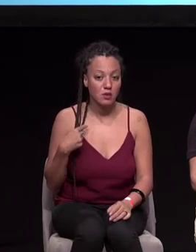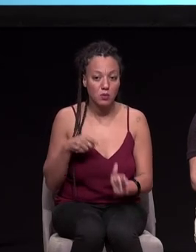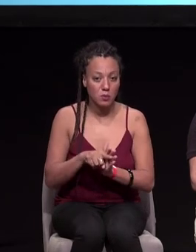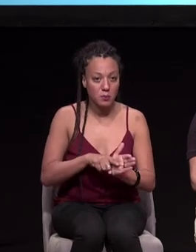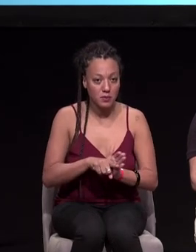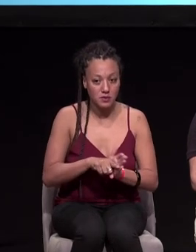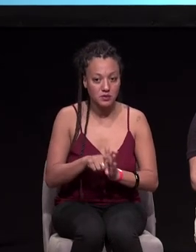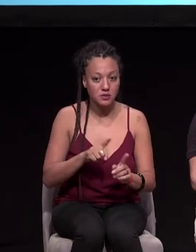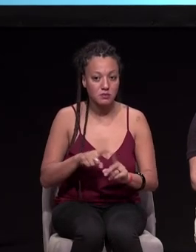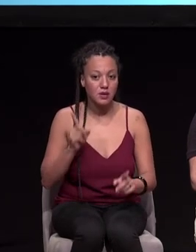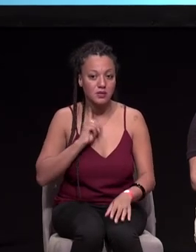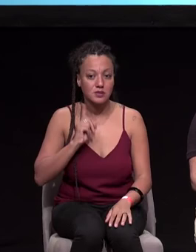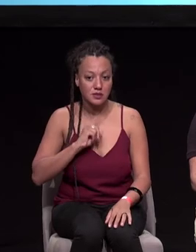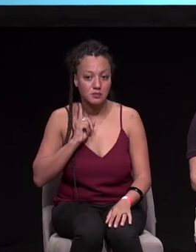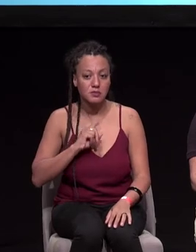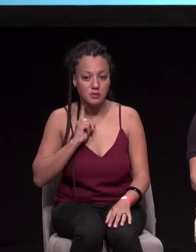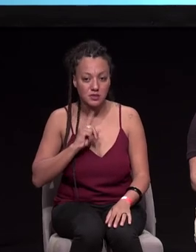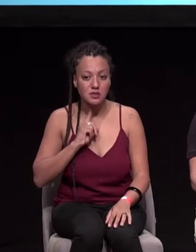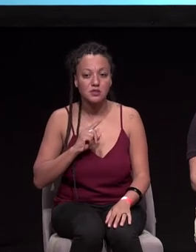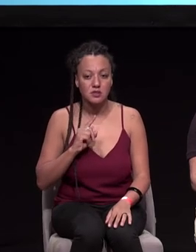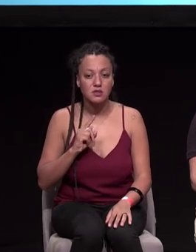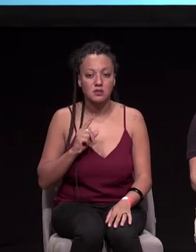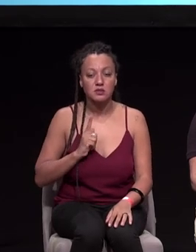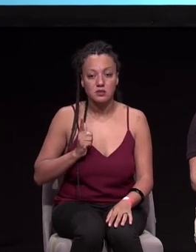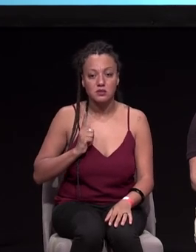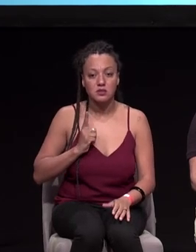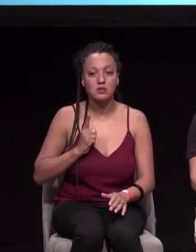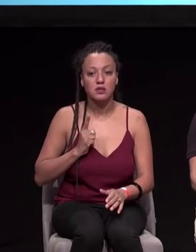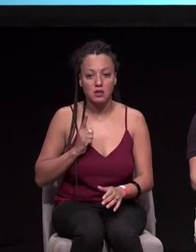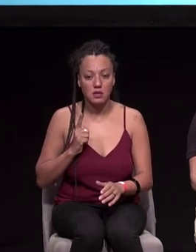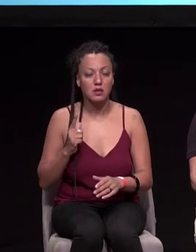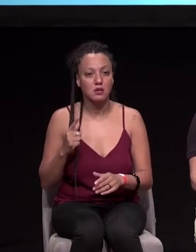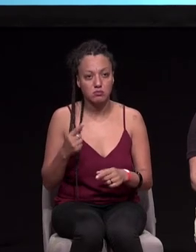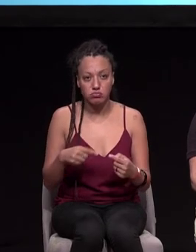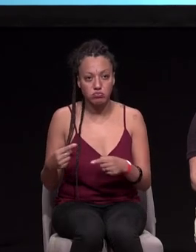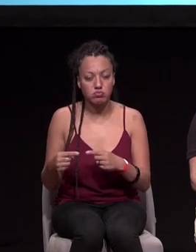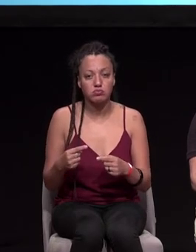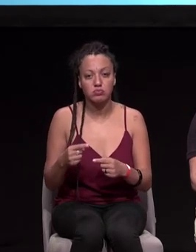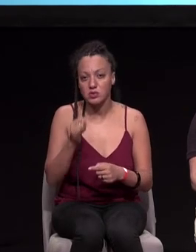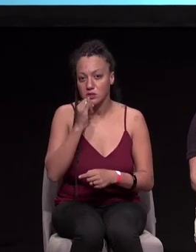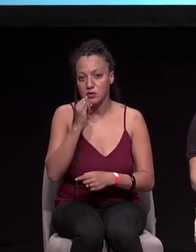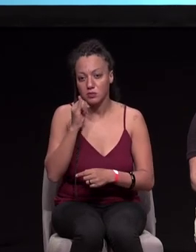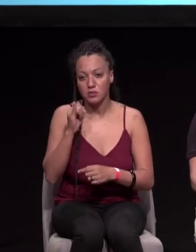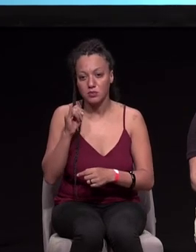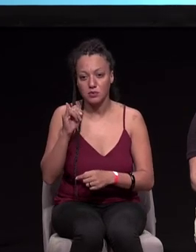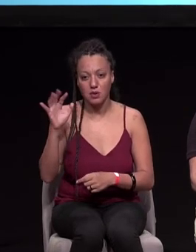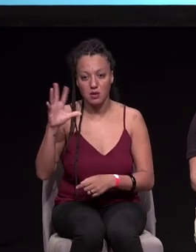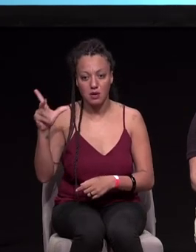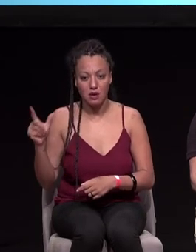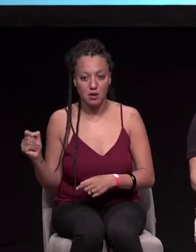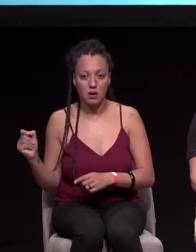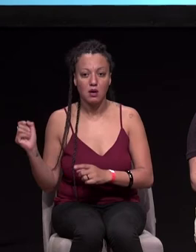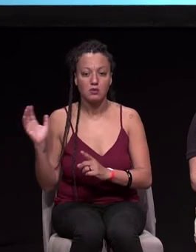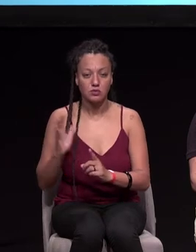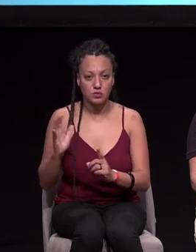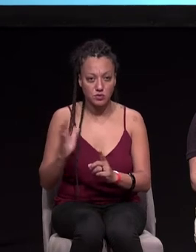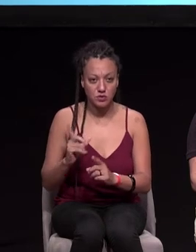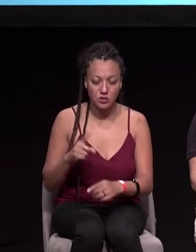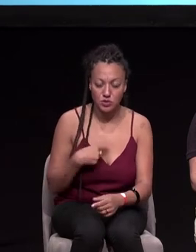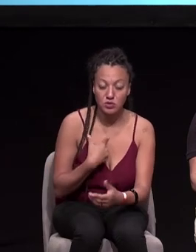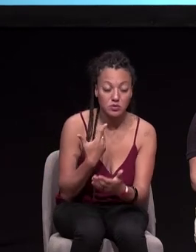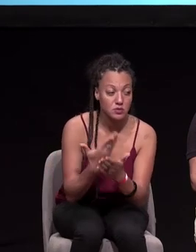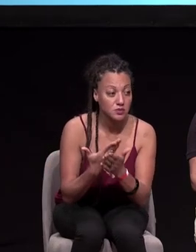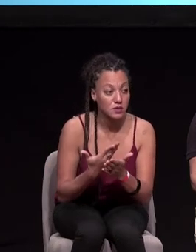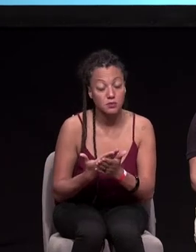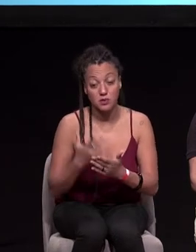para a realização de cultos de matriz africana ao redor de ouro preto por exemplo esses sítios são descritos gente sabe um desses locais